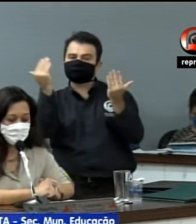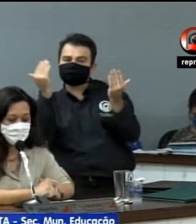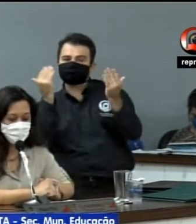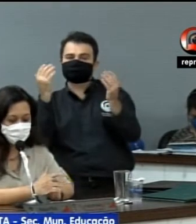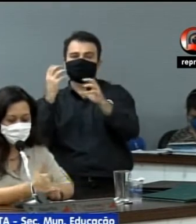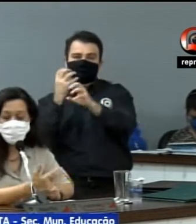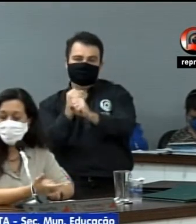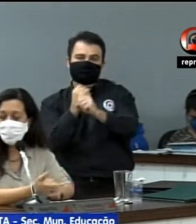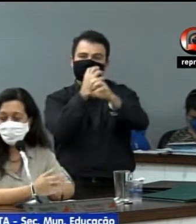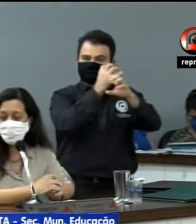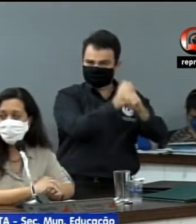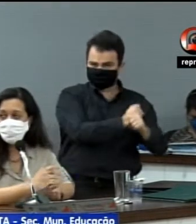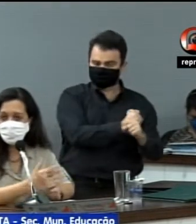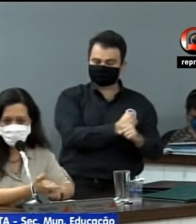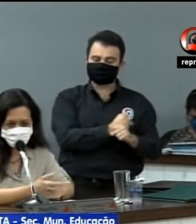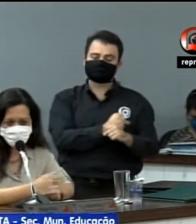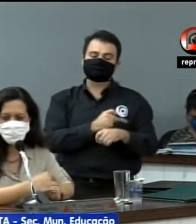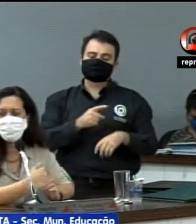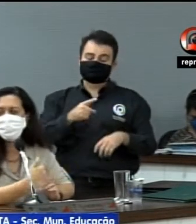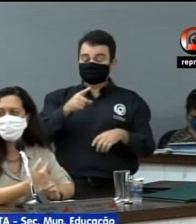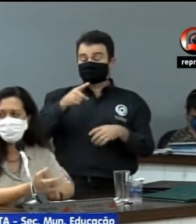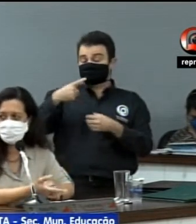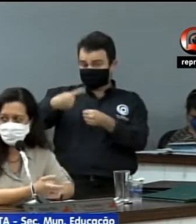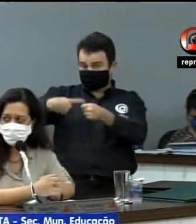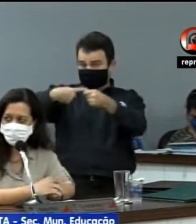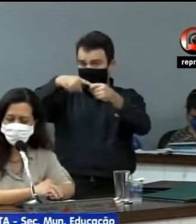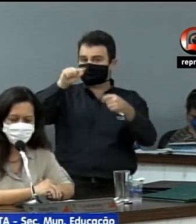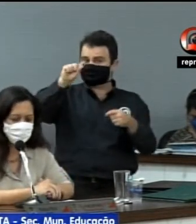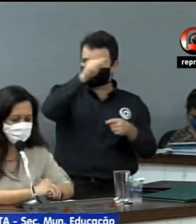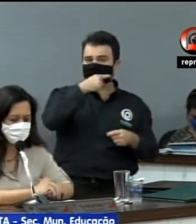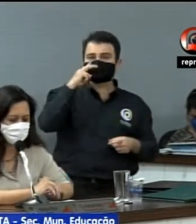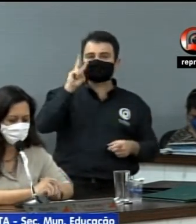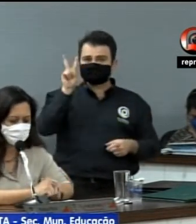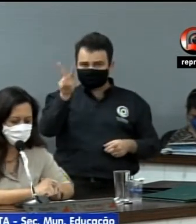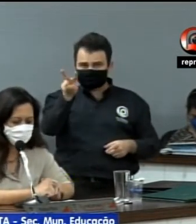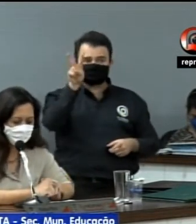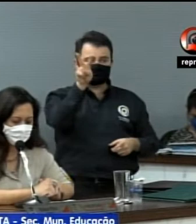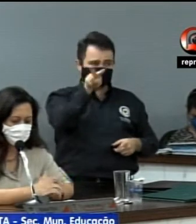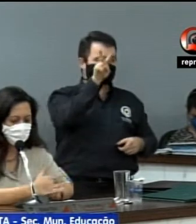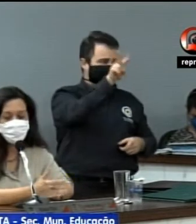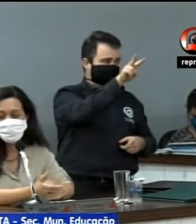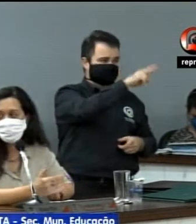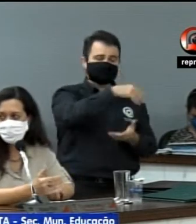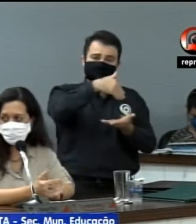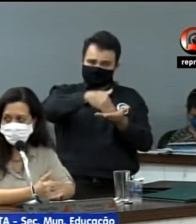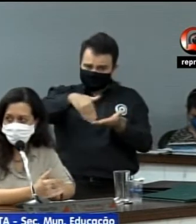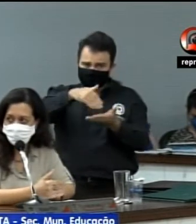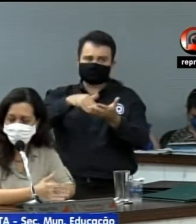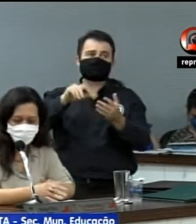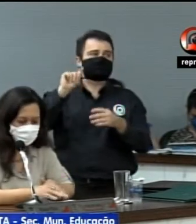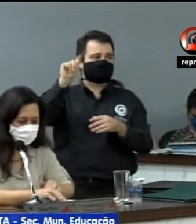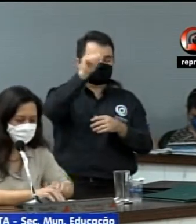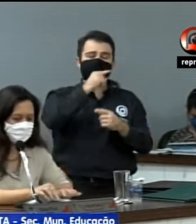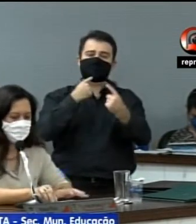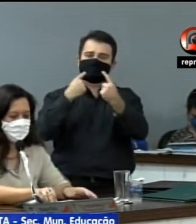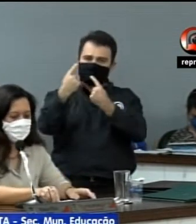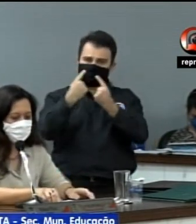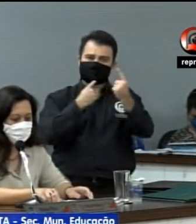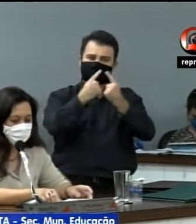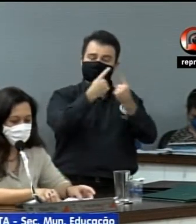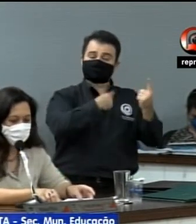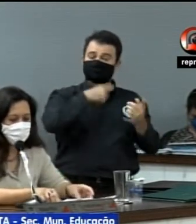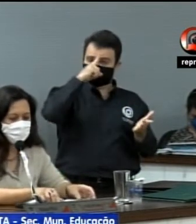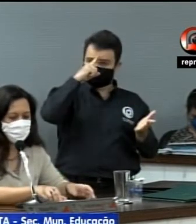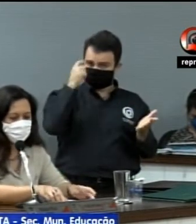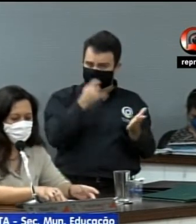Então, a gente tem acompanhado vários municípios, a gente tem conversado bastante. Então, a decisão que a gente tomou agora, primeiro,